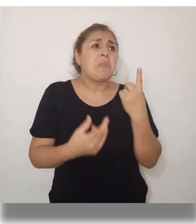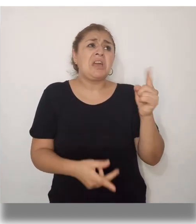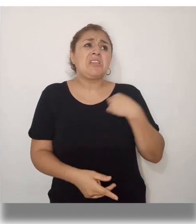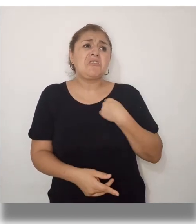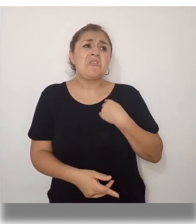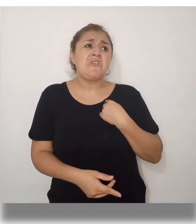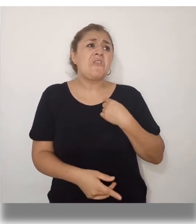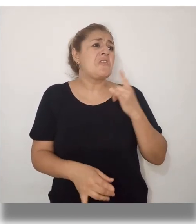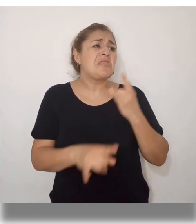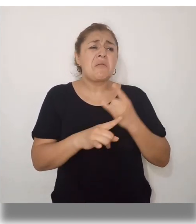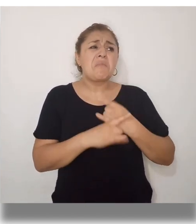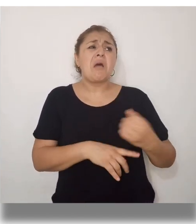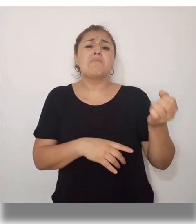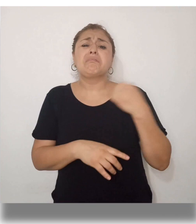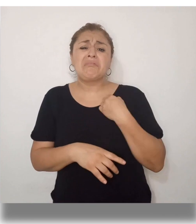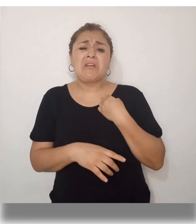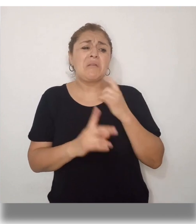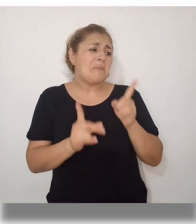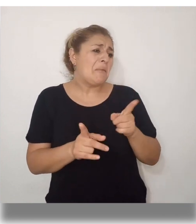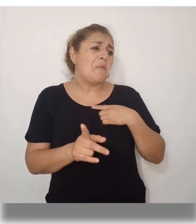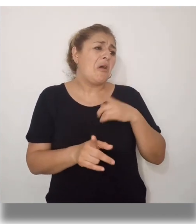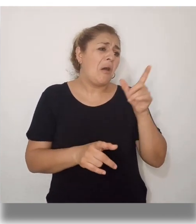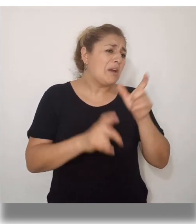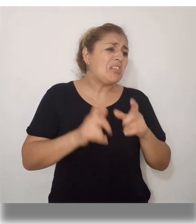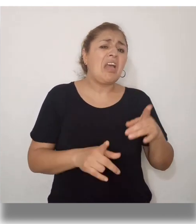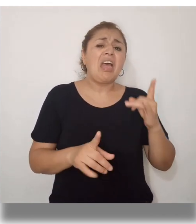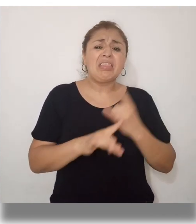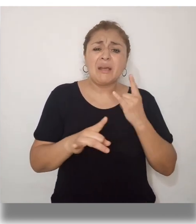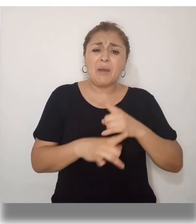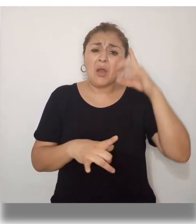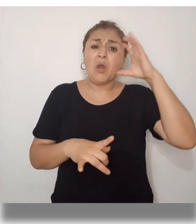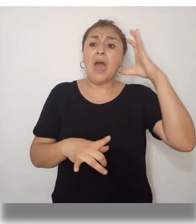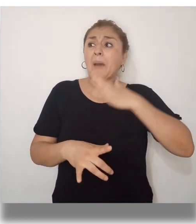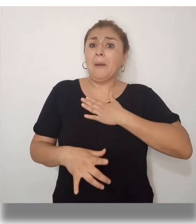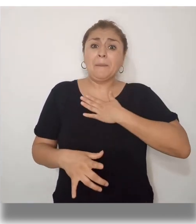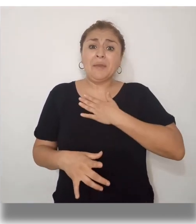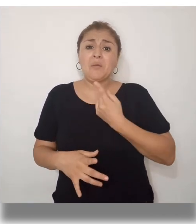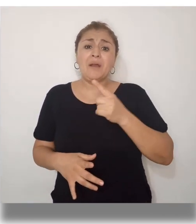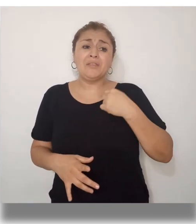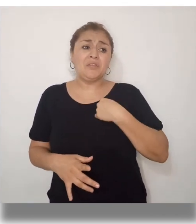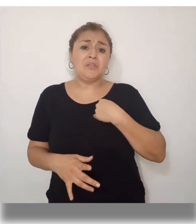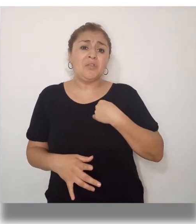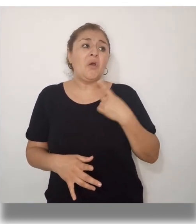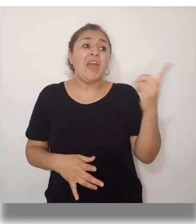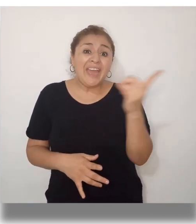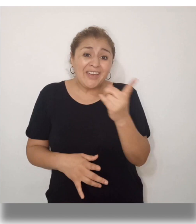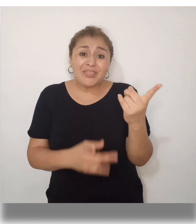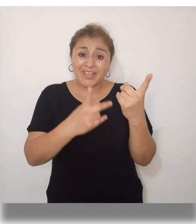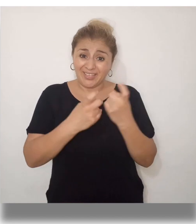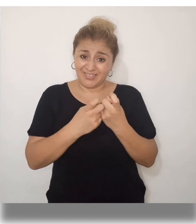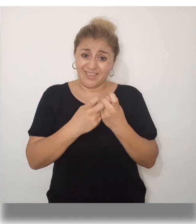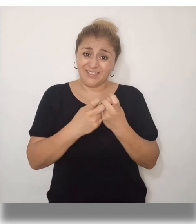solo se acuerdan de mí cuando me necesitan tuviste una de estas conversaciones